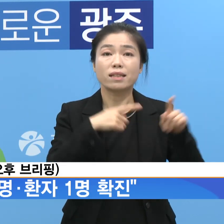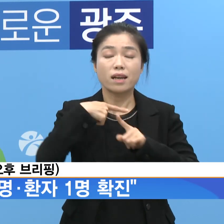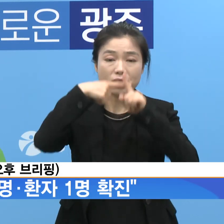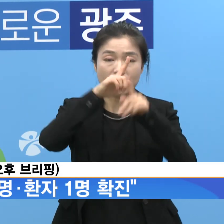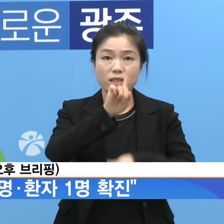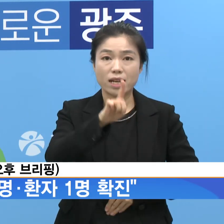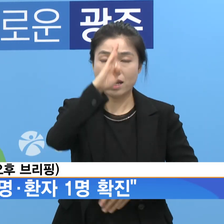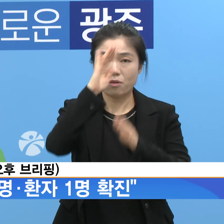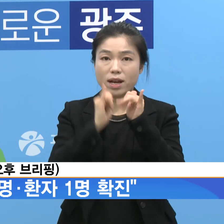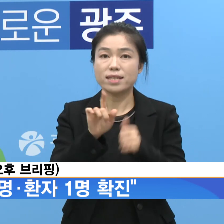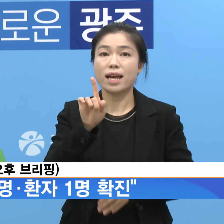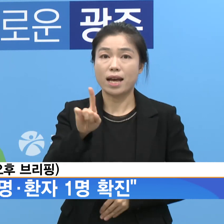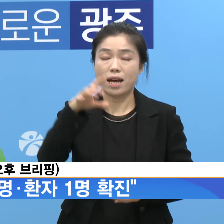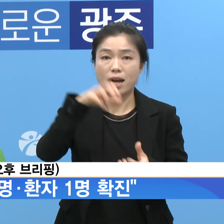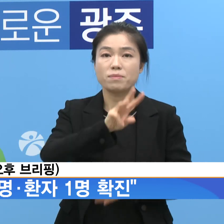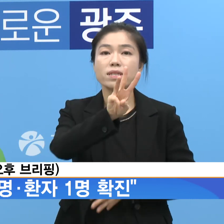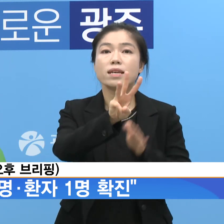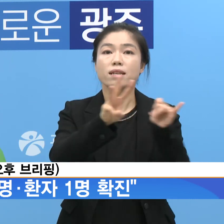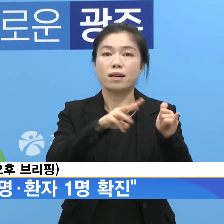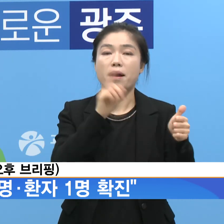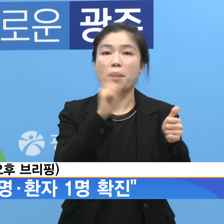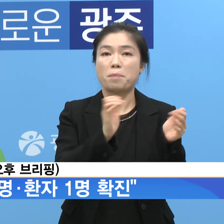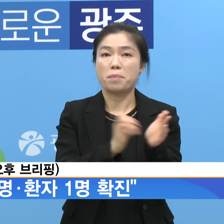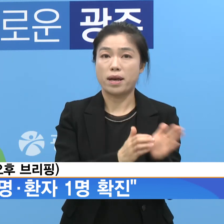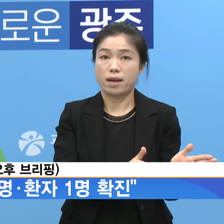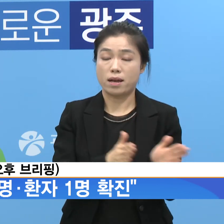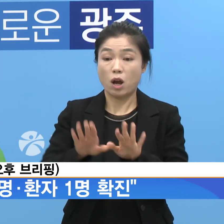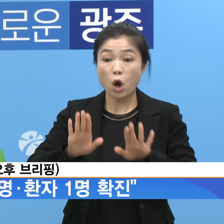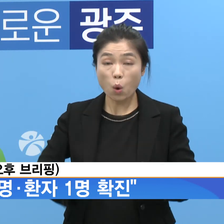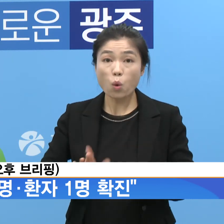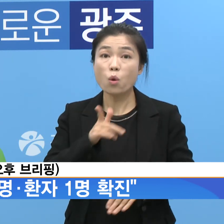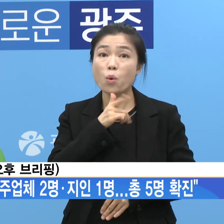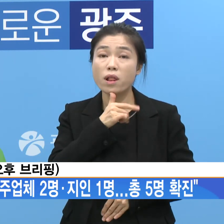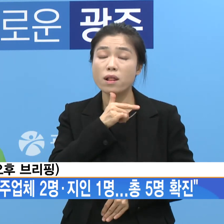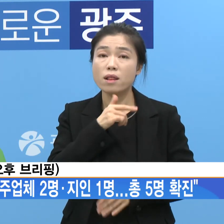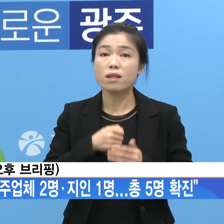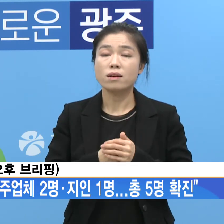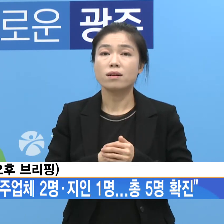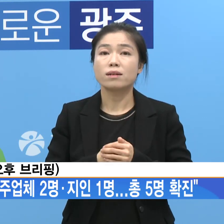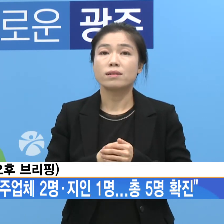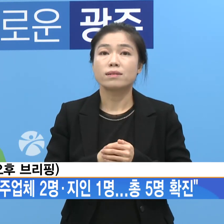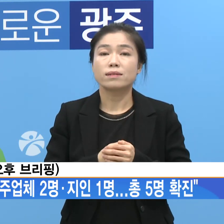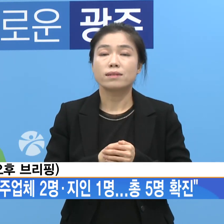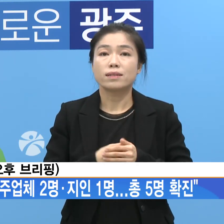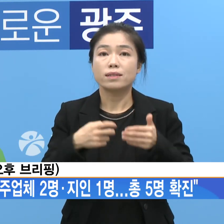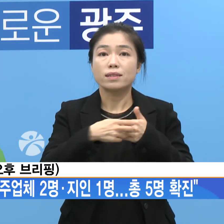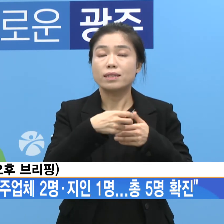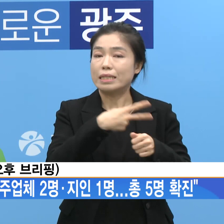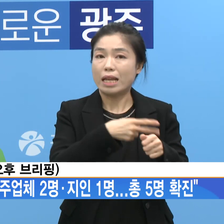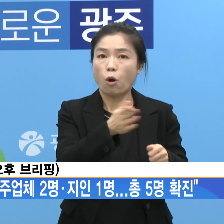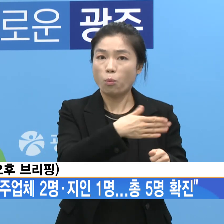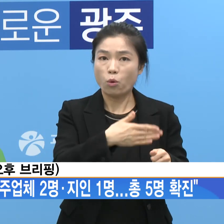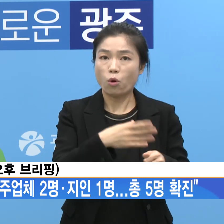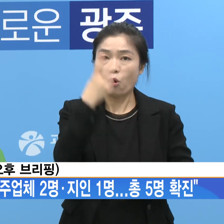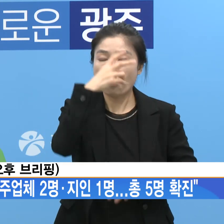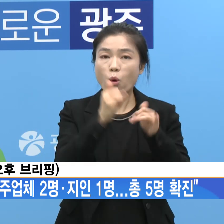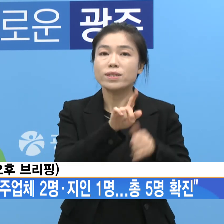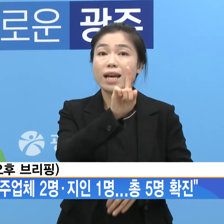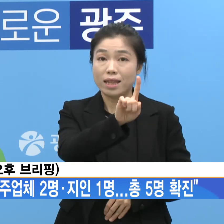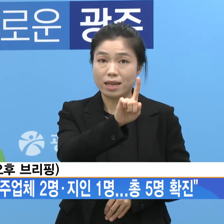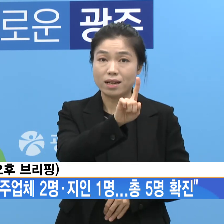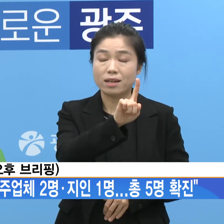1명 환자 한 명으로 정 세 명의 확진 됐고요 오늘 월요일에는 아 우산은 없고 보호자